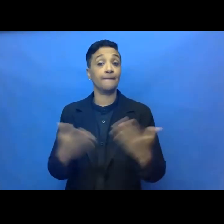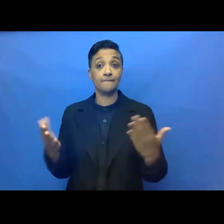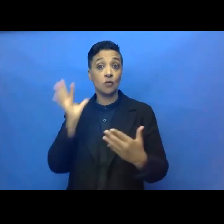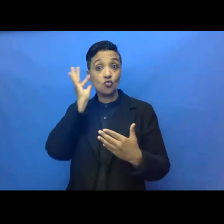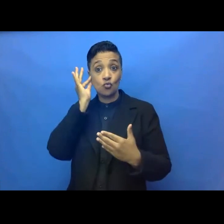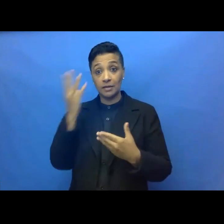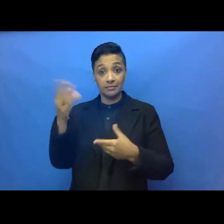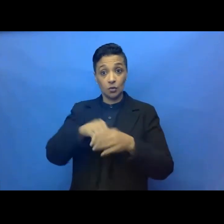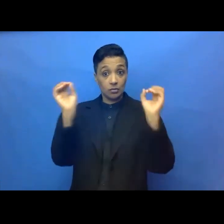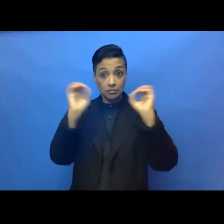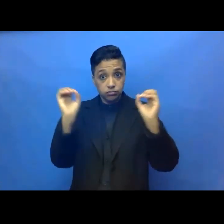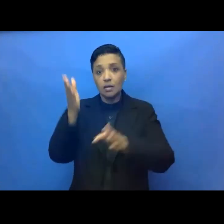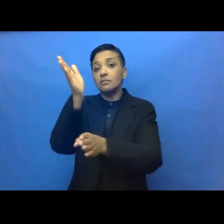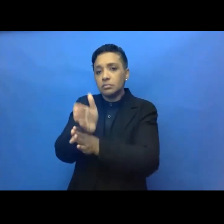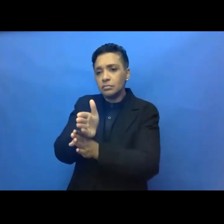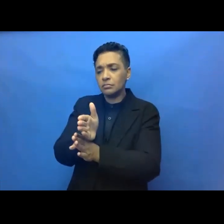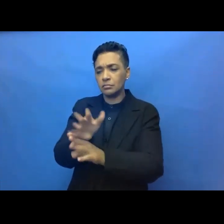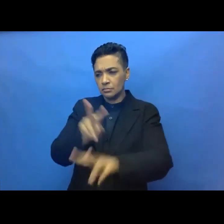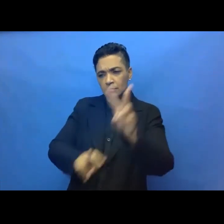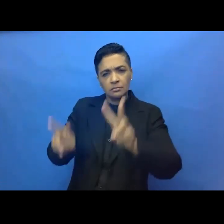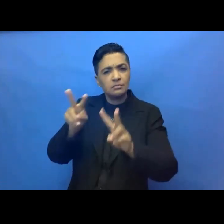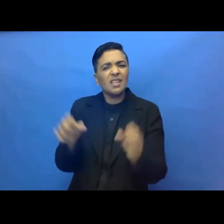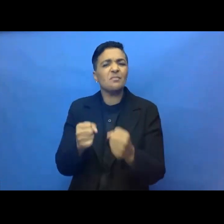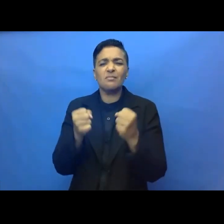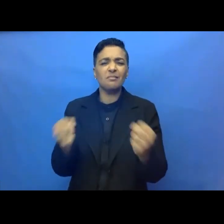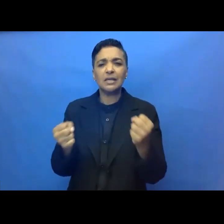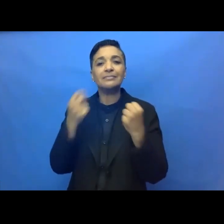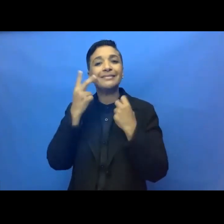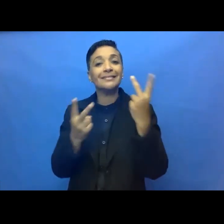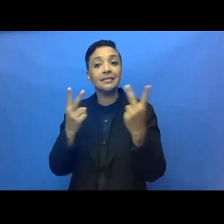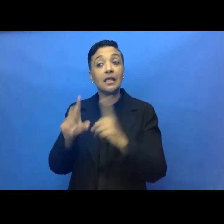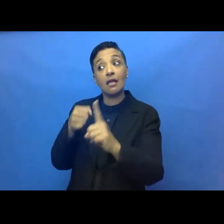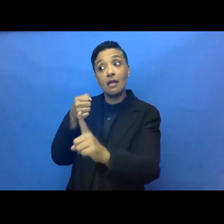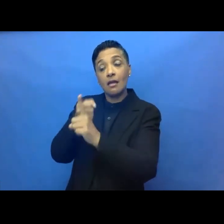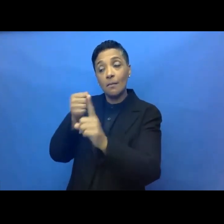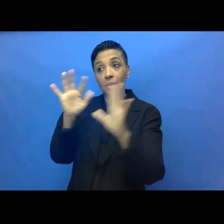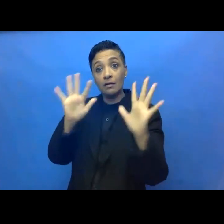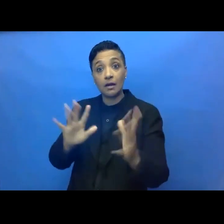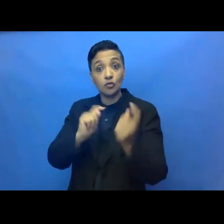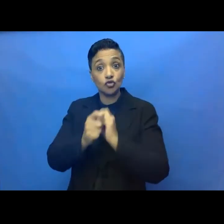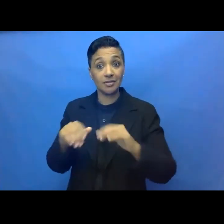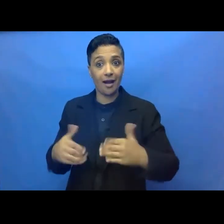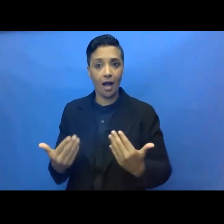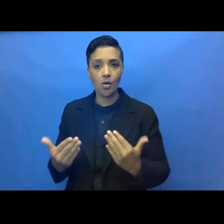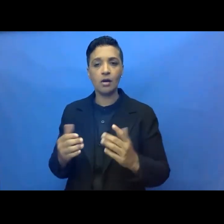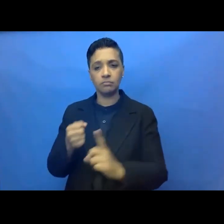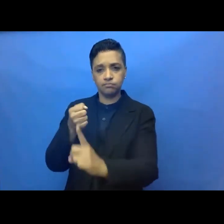de développer les capacités des femmes. Sinon, nous ne pourrons pas évaluer